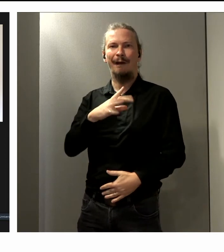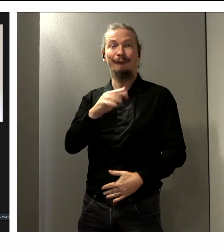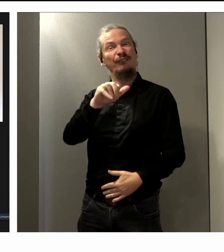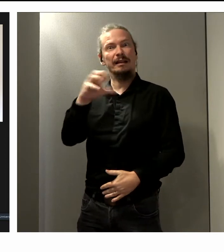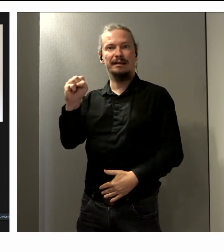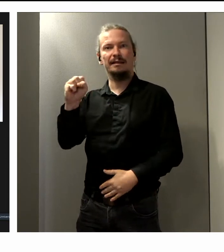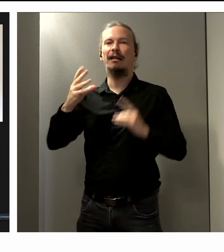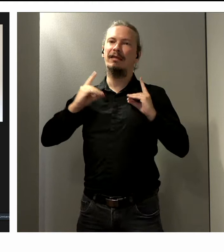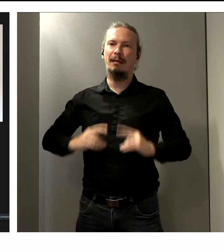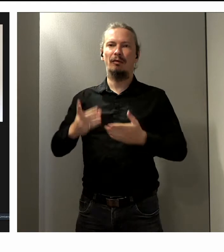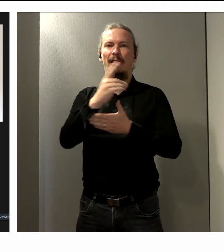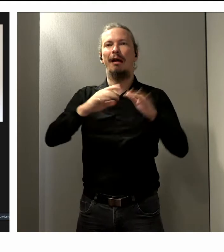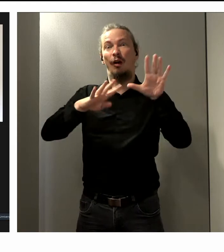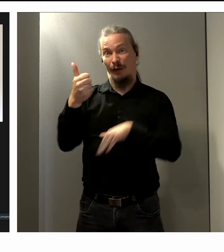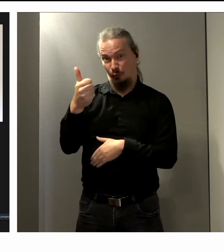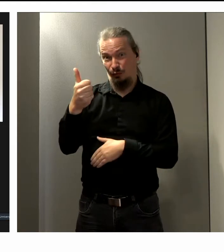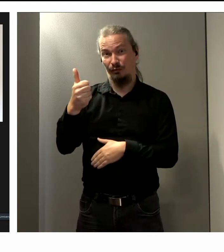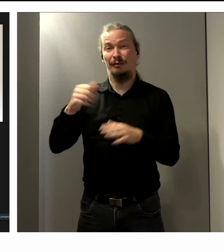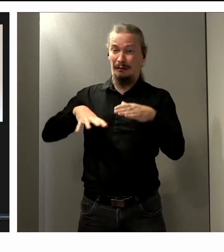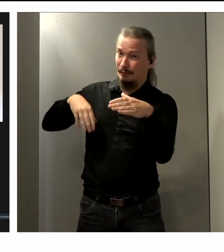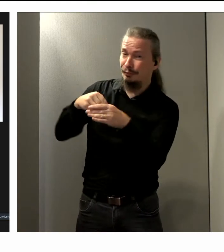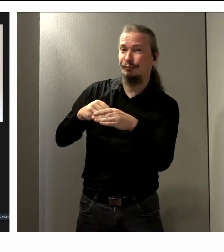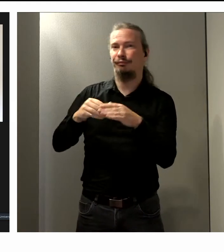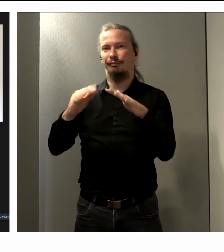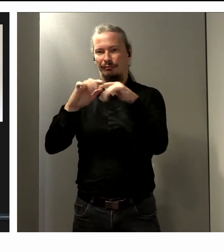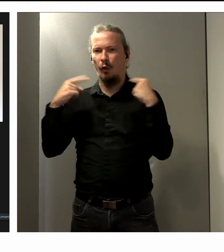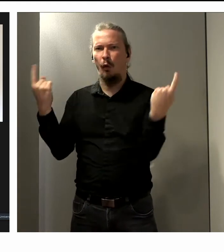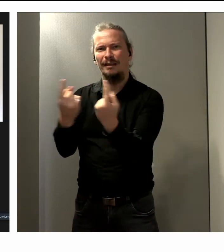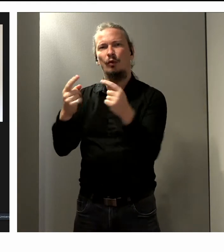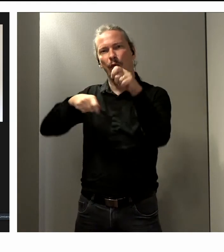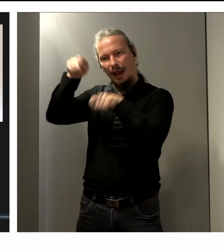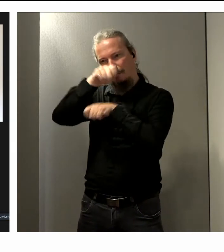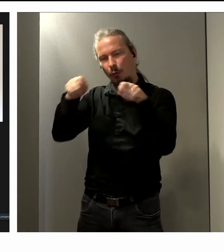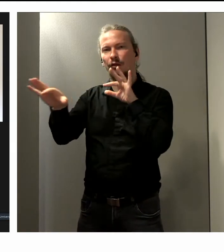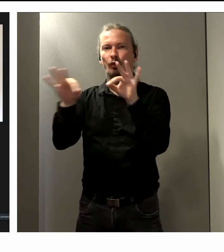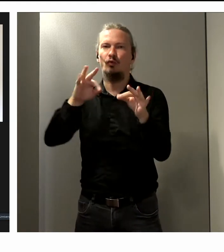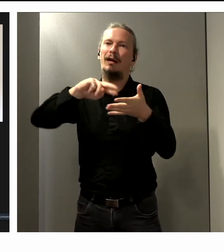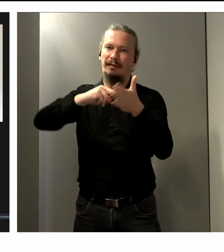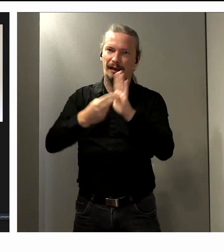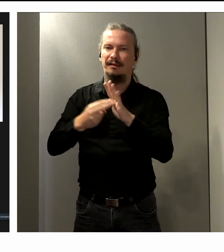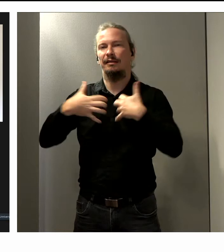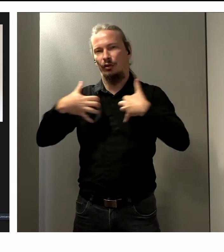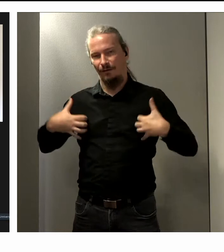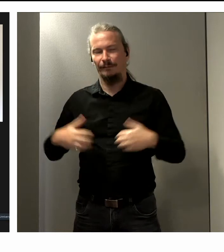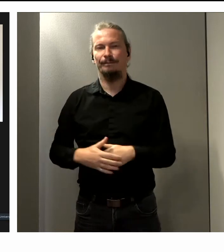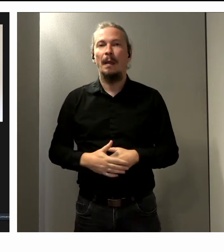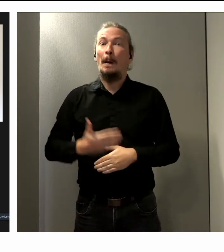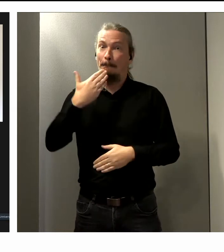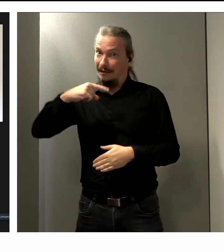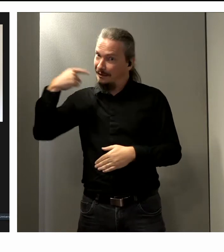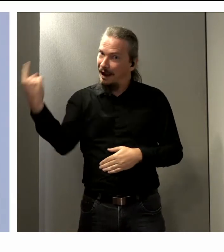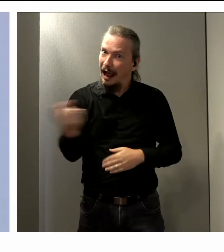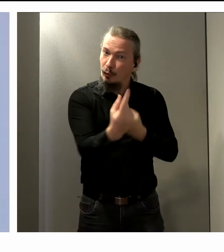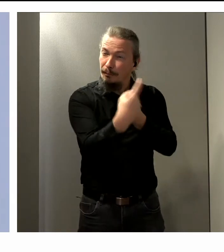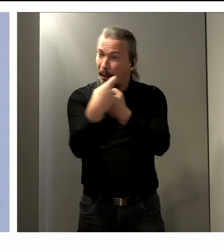l'Essonne, président de l'Office parlementaire d'évaluation des choix scientifiques et technologiques. Merci d'avance à